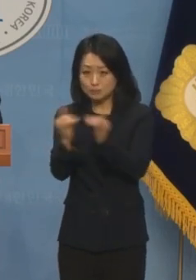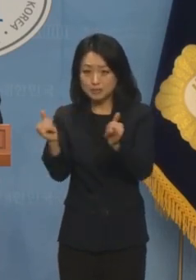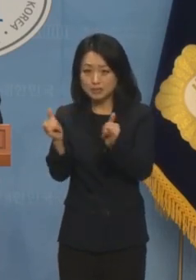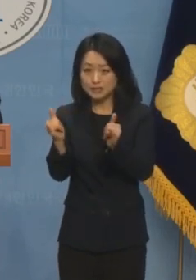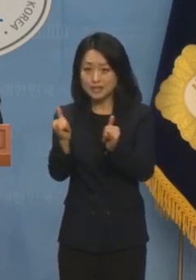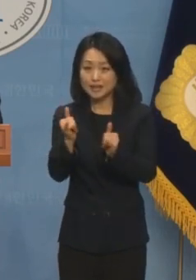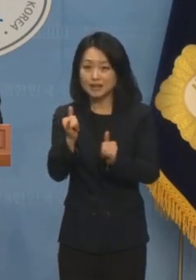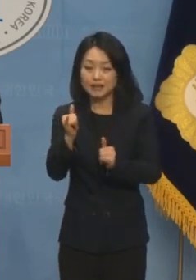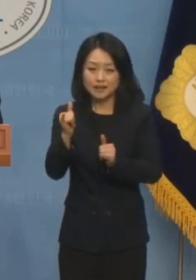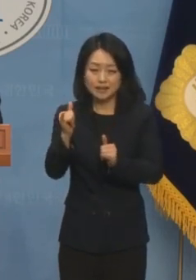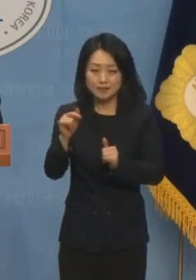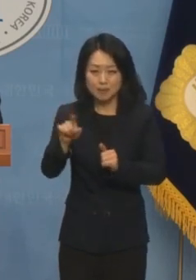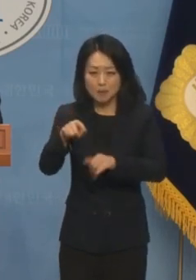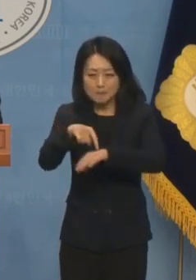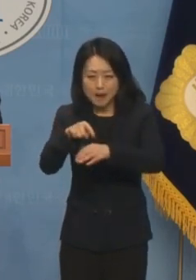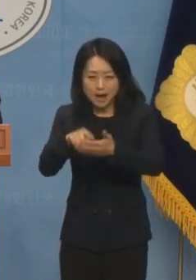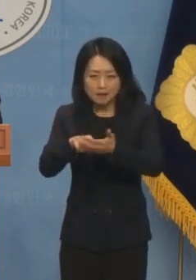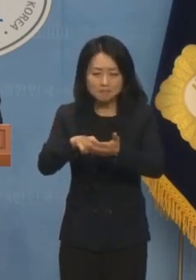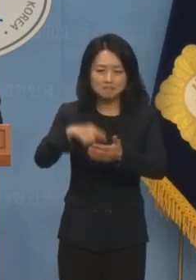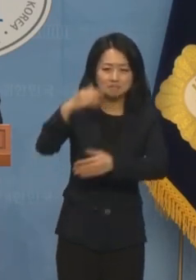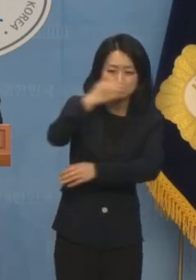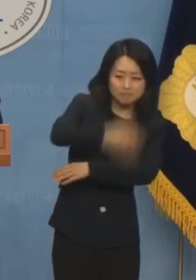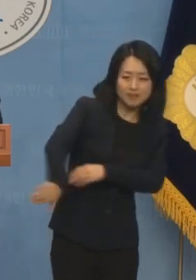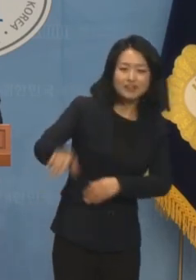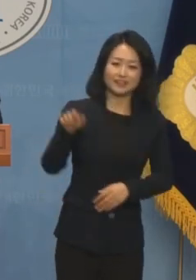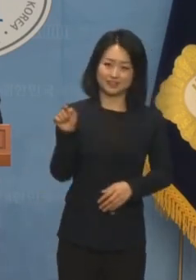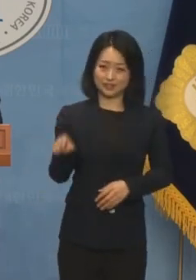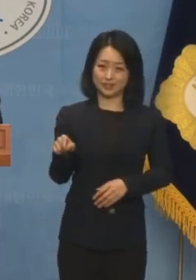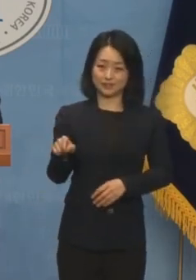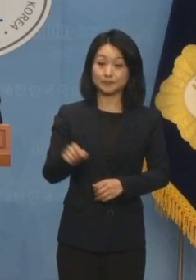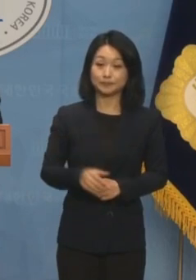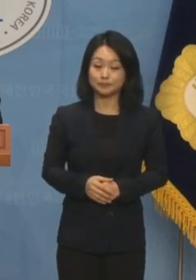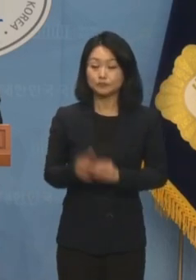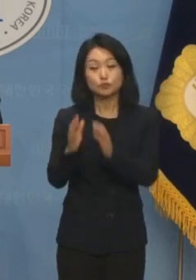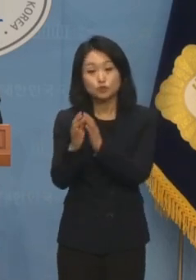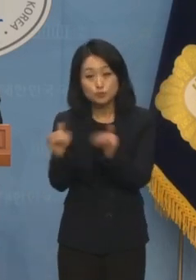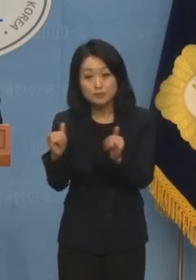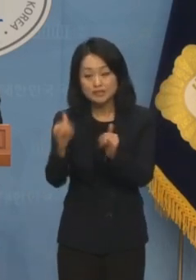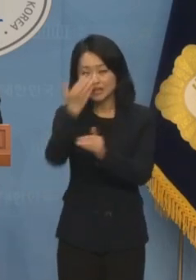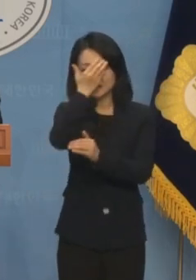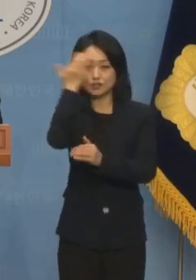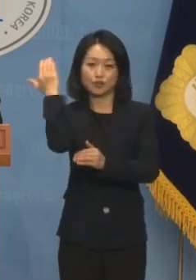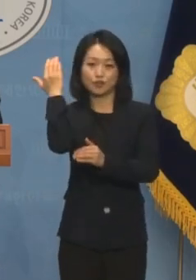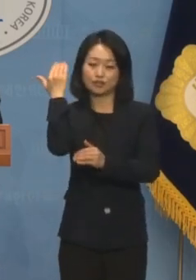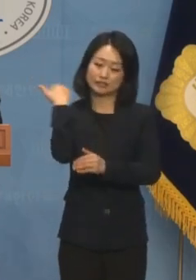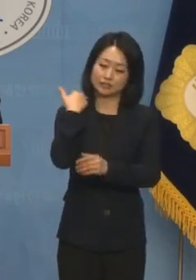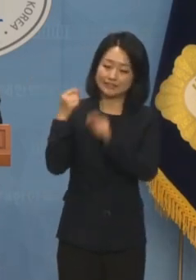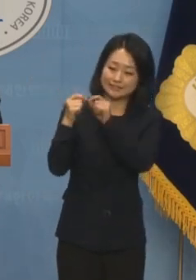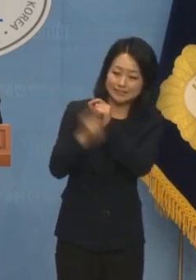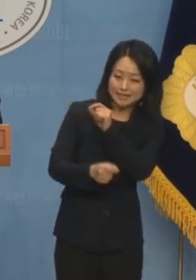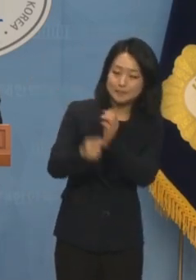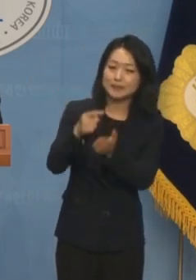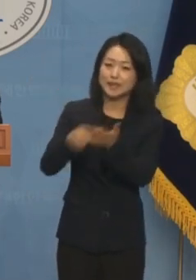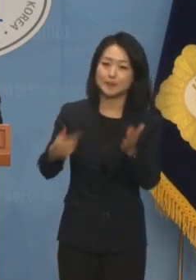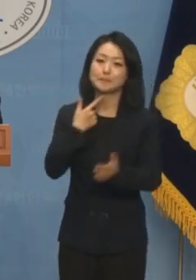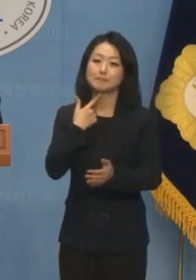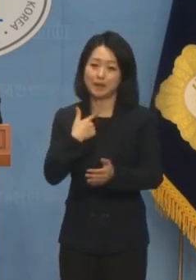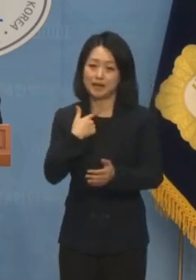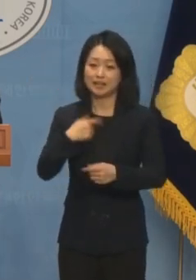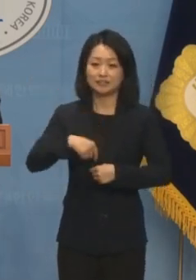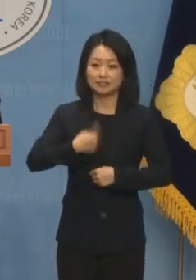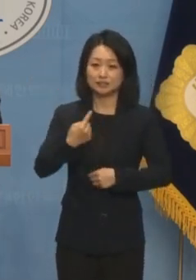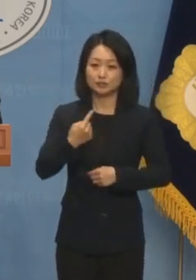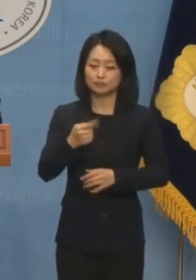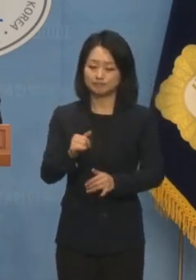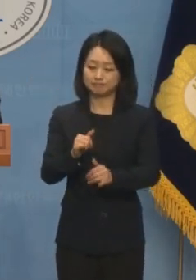목소리를 외면했기 때문입니다. 특히 많은 국민과 청년들이 전세 사기 피해를 당하고 스스로